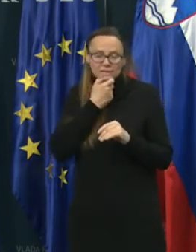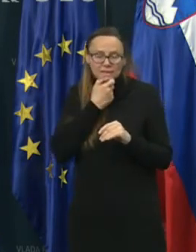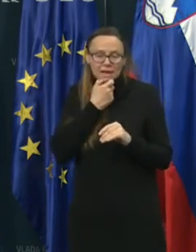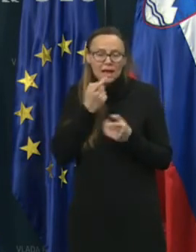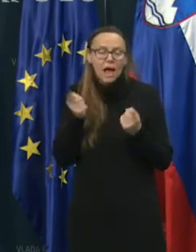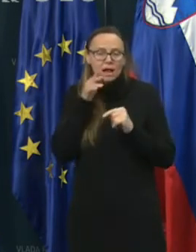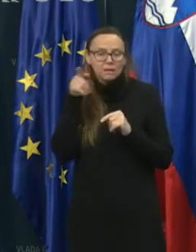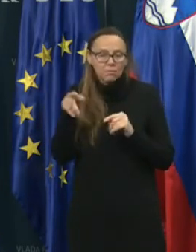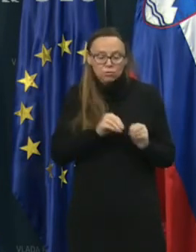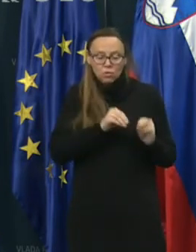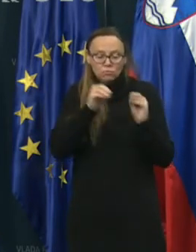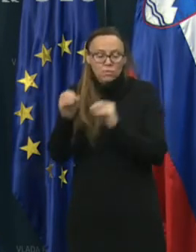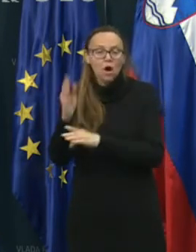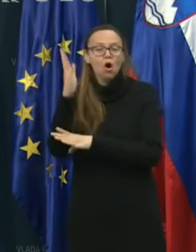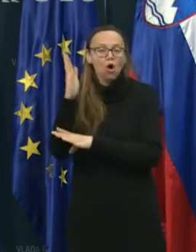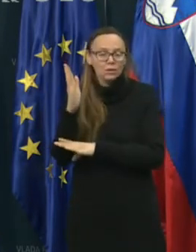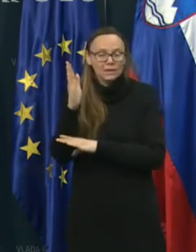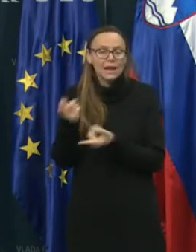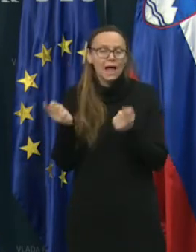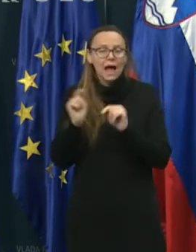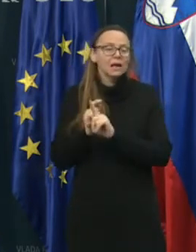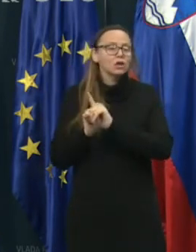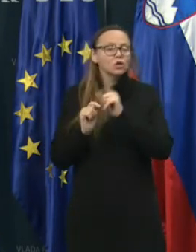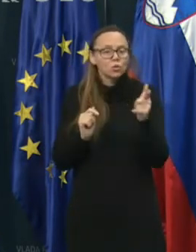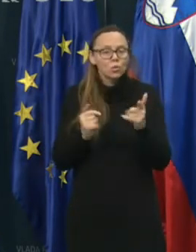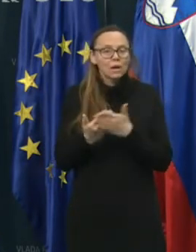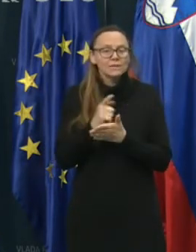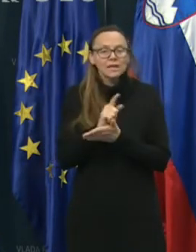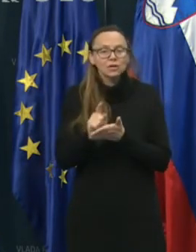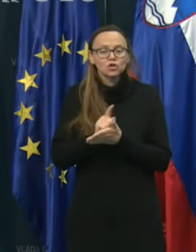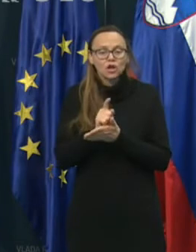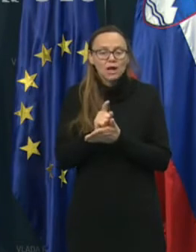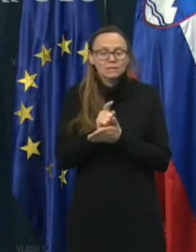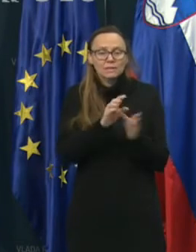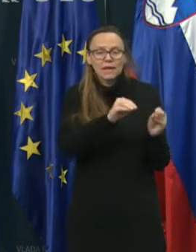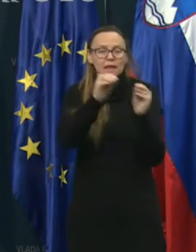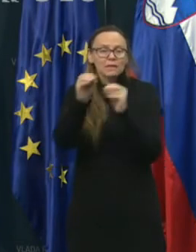hotele oziroma druge začasne namestitve.